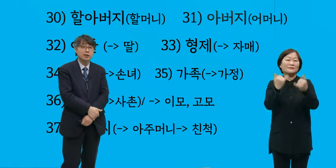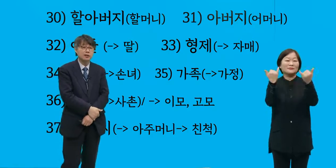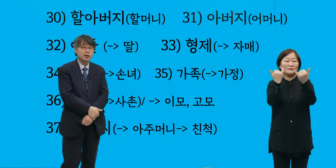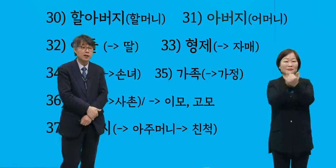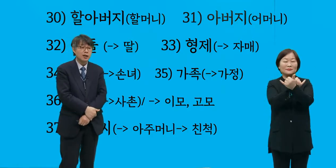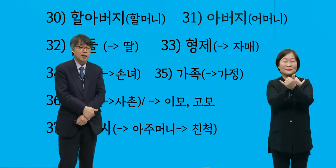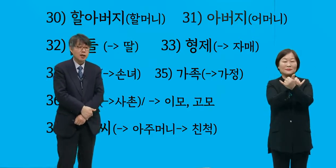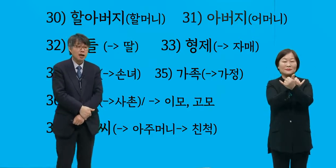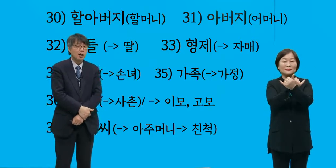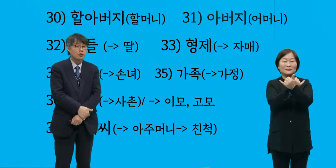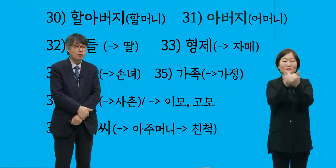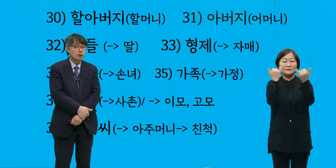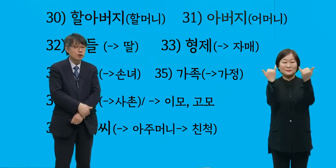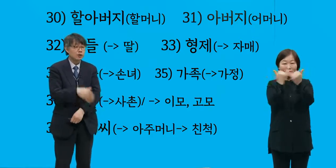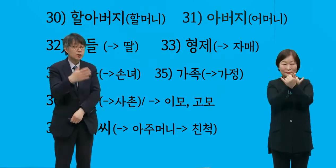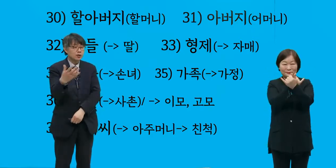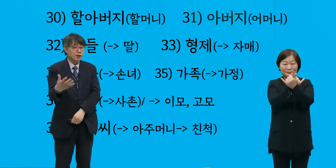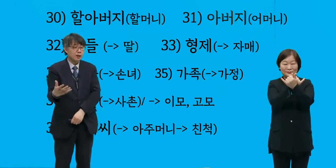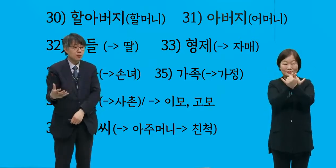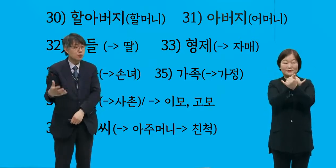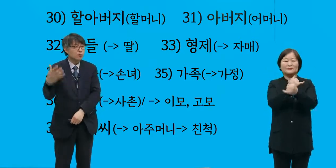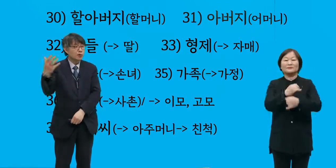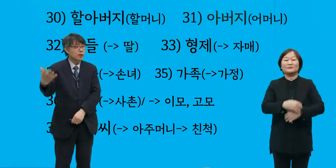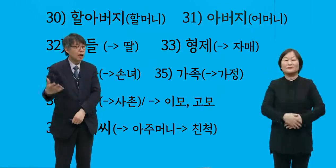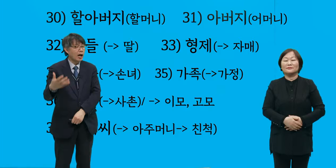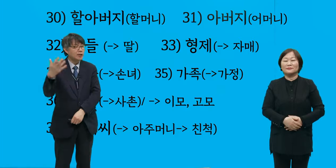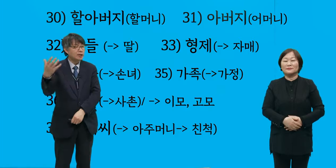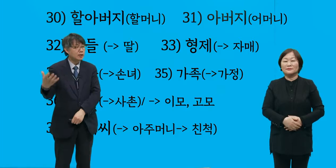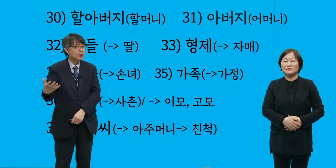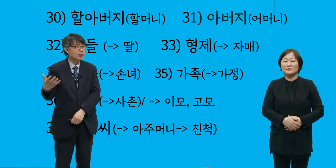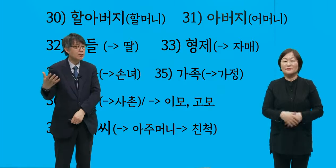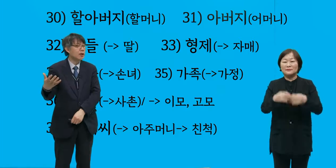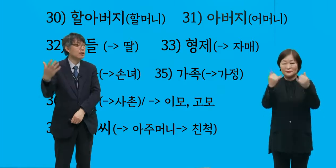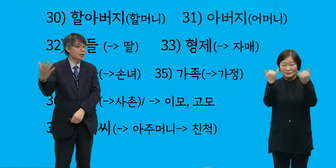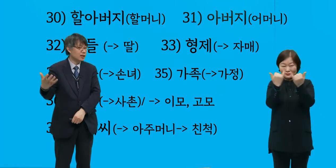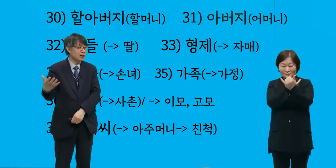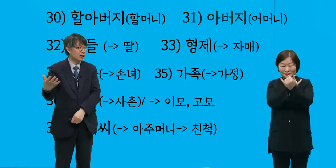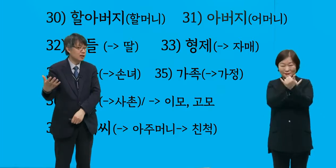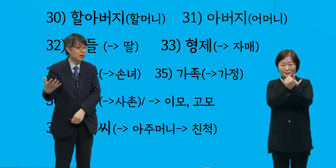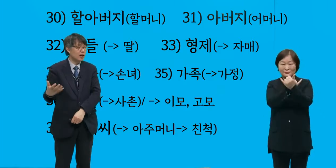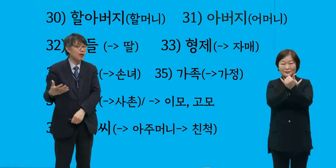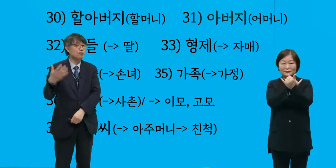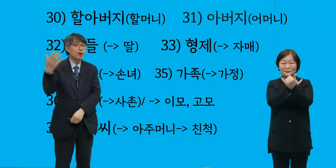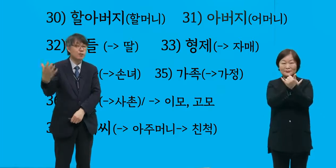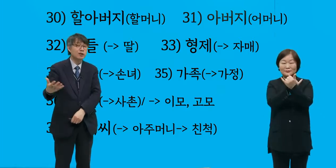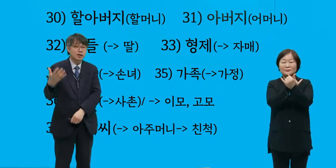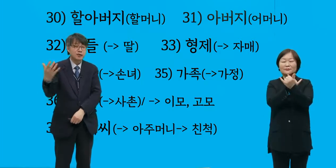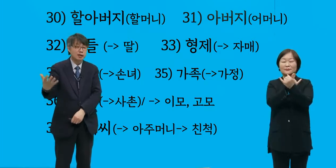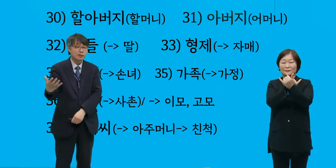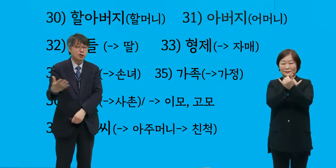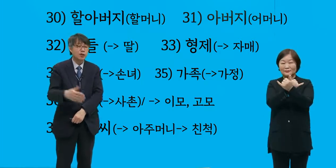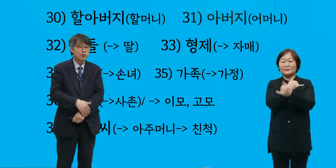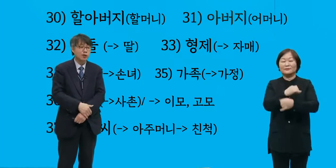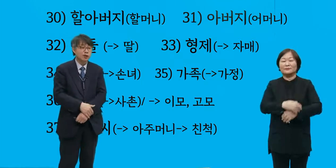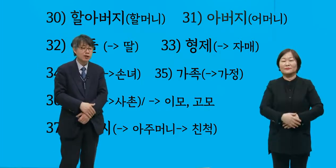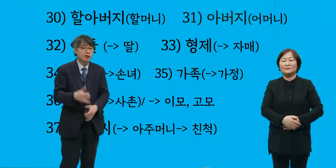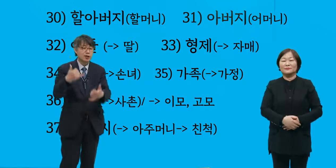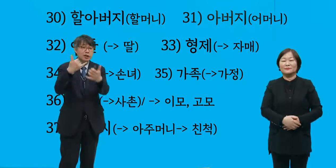이제 가까운 우리 친척의 뭐 좀 먼 아저씨 뻘 되는 사람이에요. 아줌마 뻘 되는 사람이에요. 이렇게 표현한 건데요.